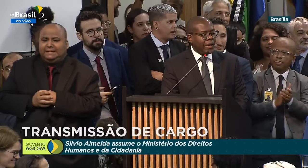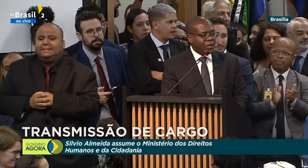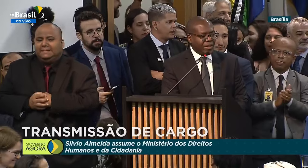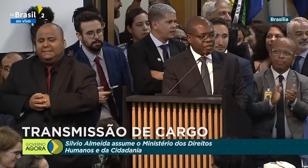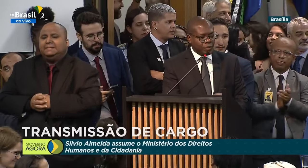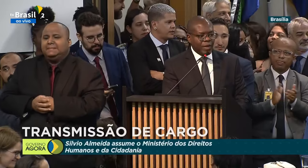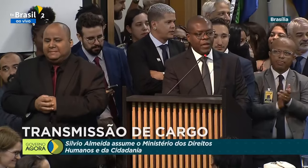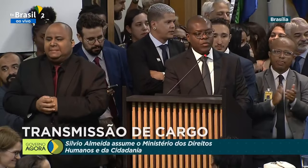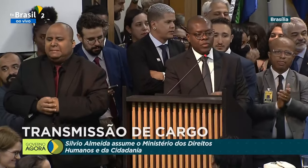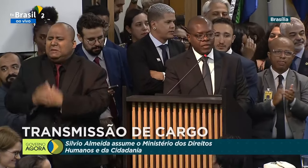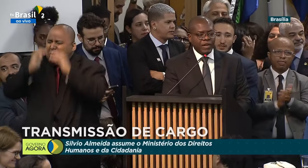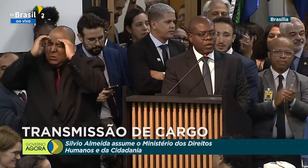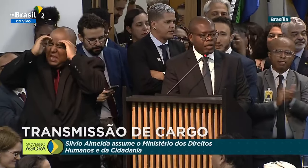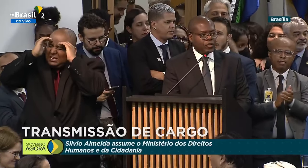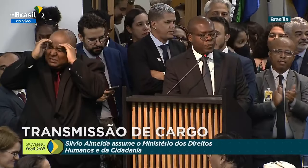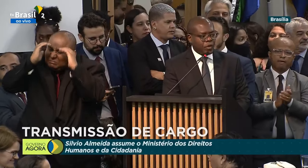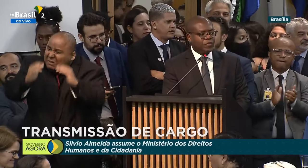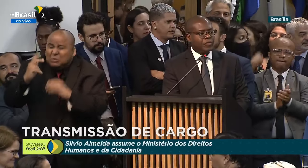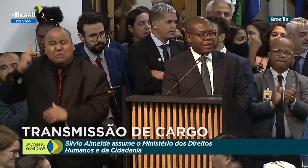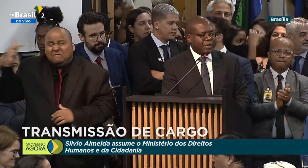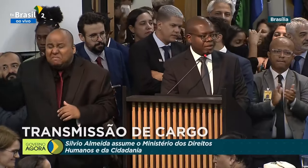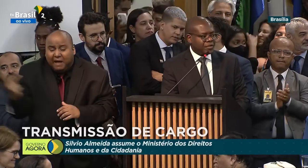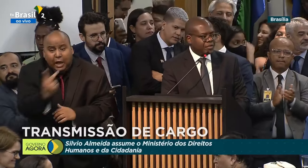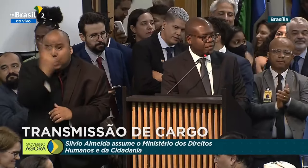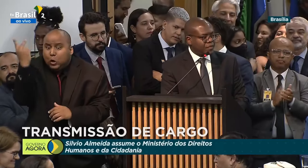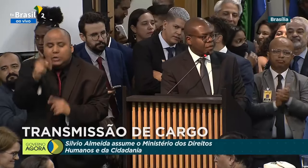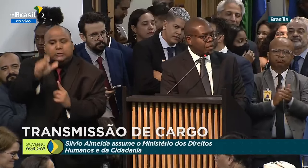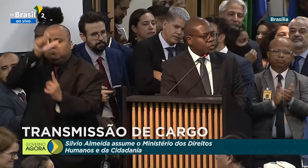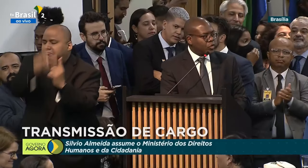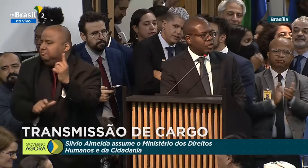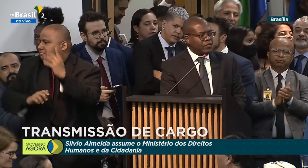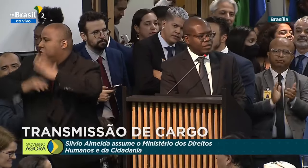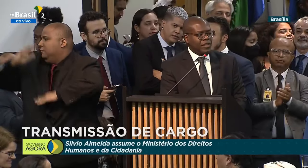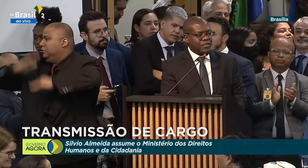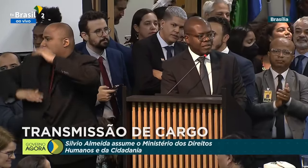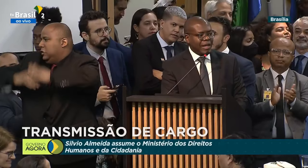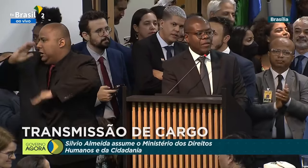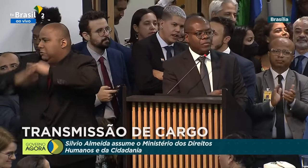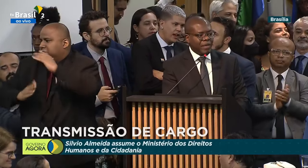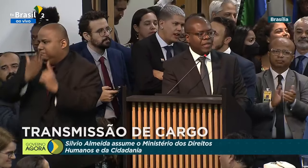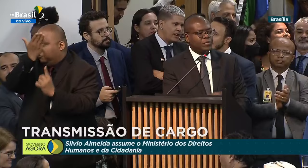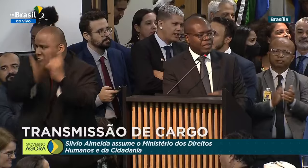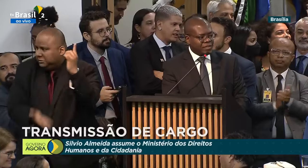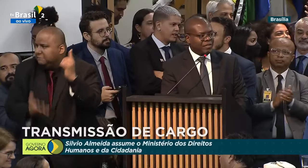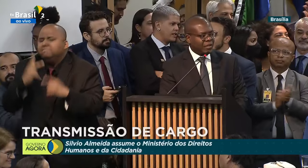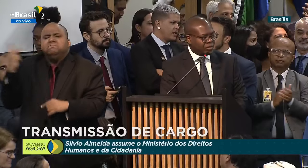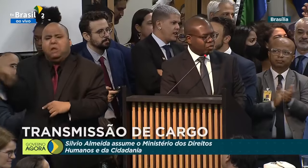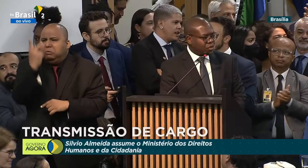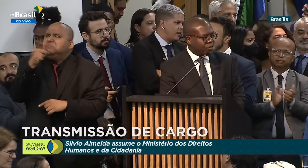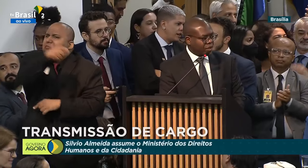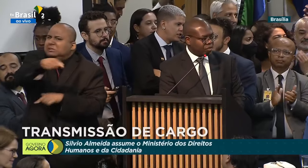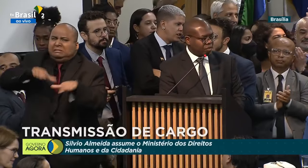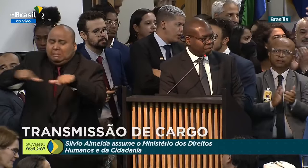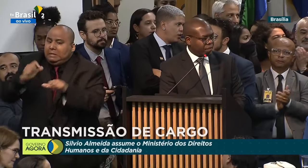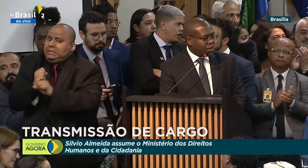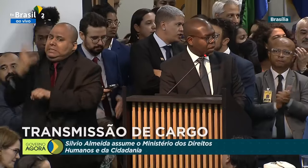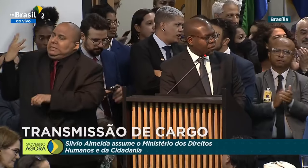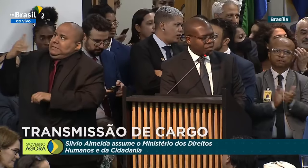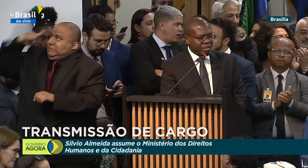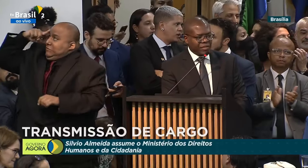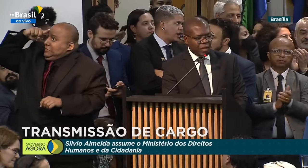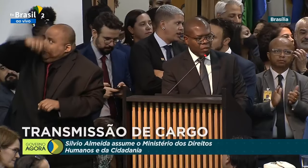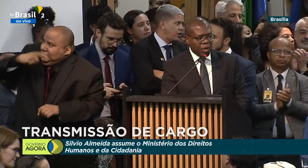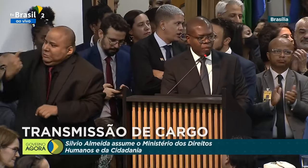e que eu respeito e valorizo profundamente tudo que vocês fizeram mesmo nesses anos tão sombrios